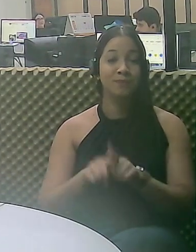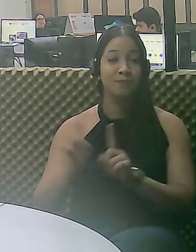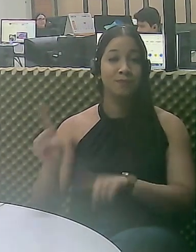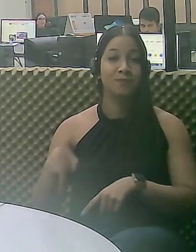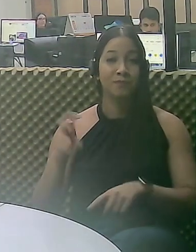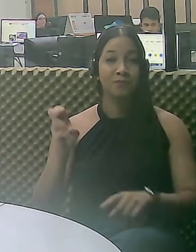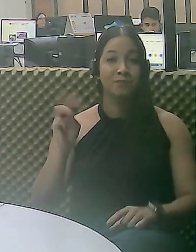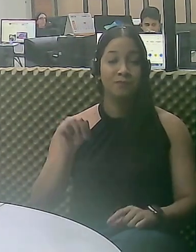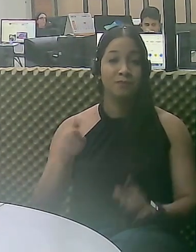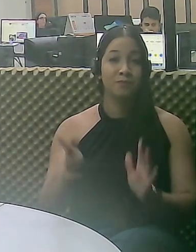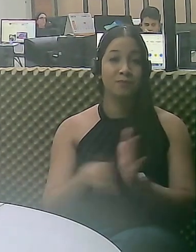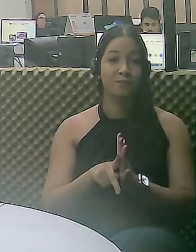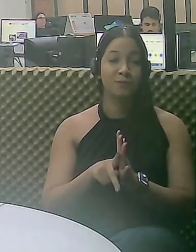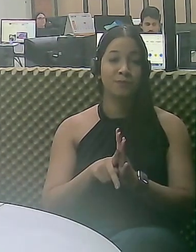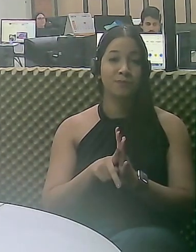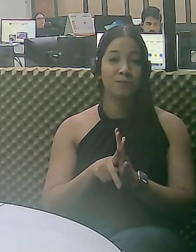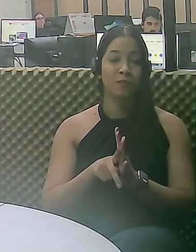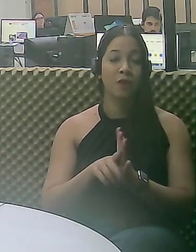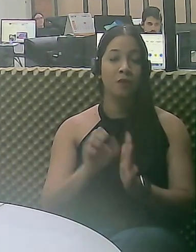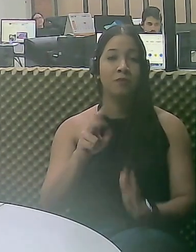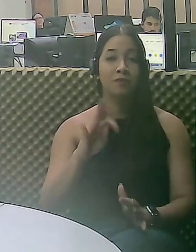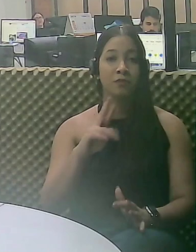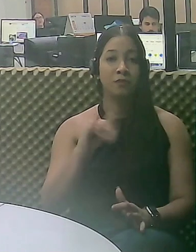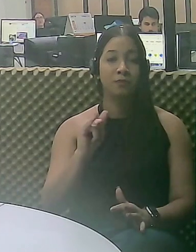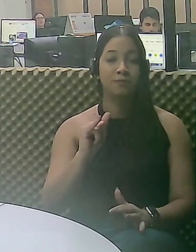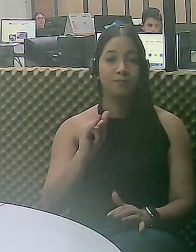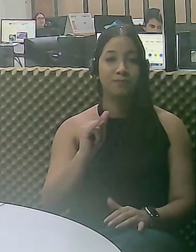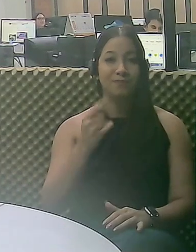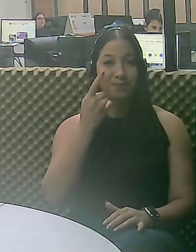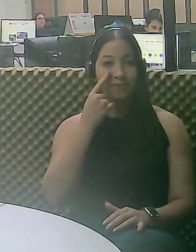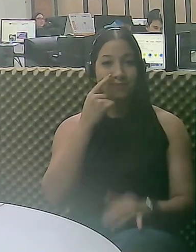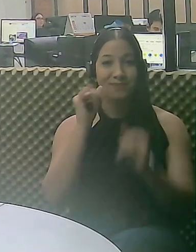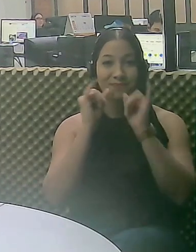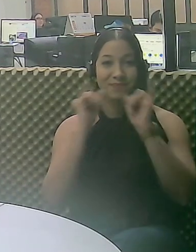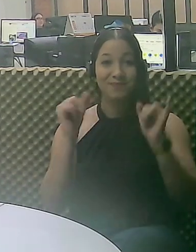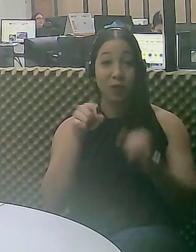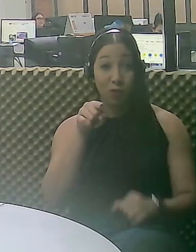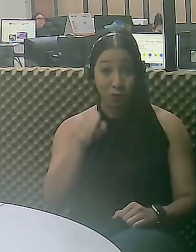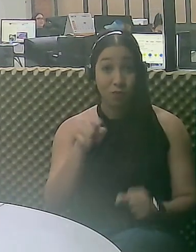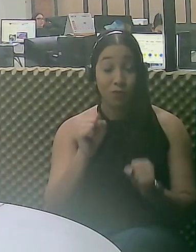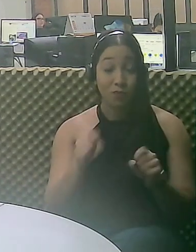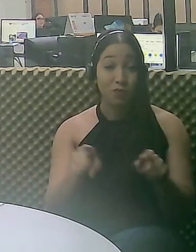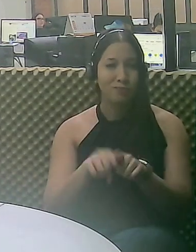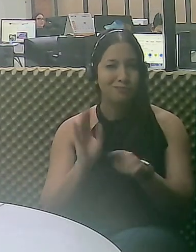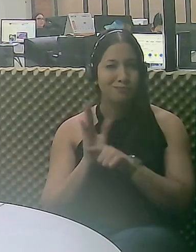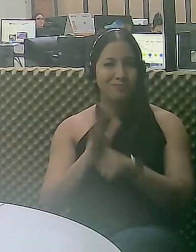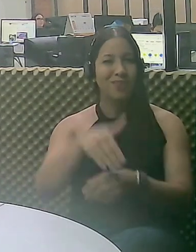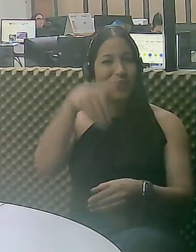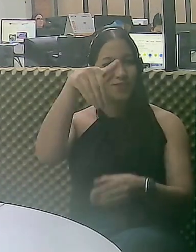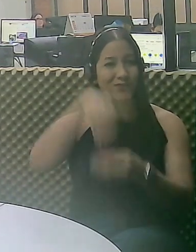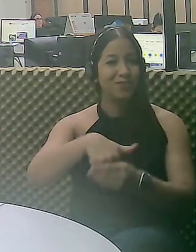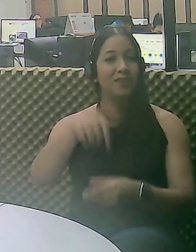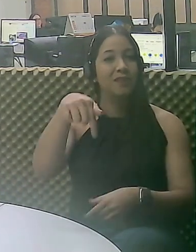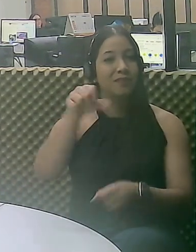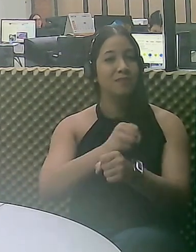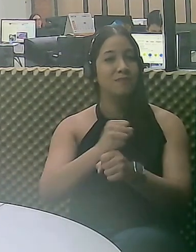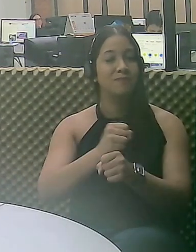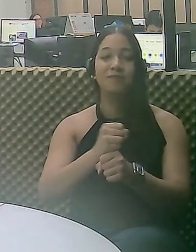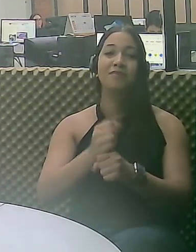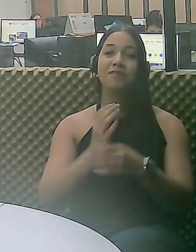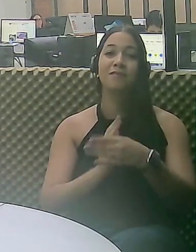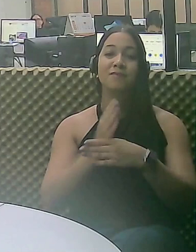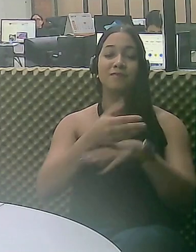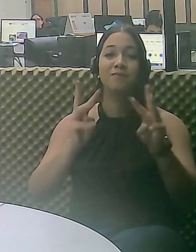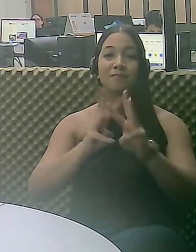na categoria Venture Capital do Ano. Se liga nesse recado, você pode ajudar na votação deste ano. Basta